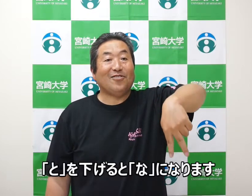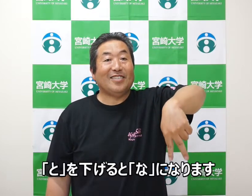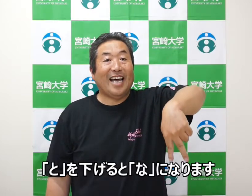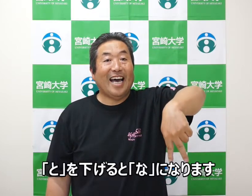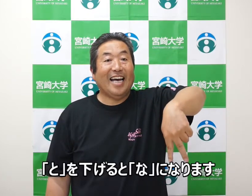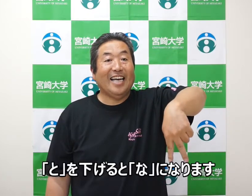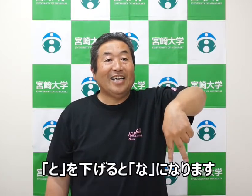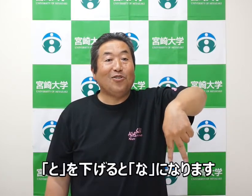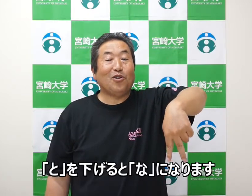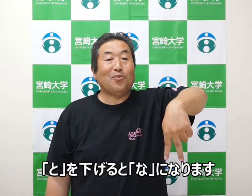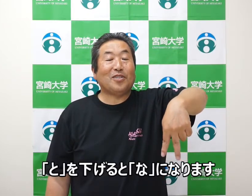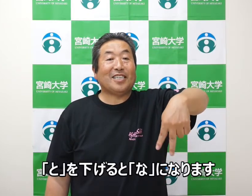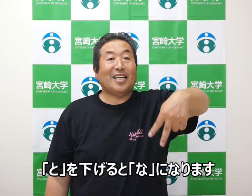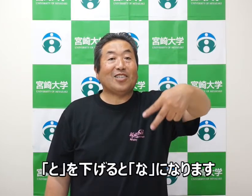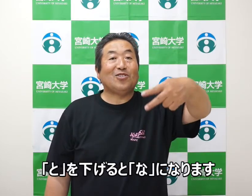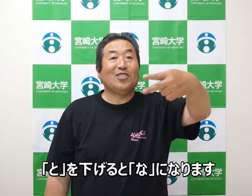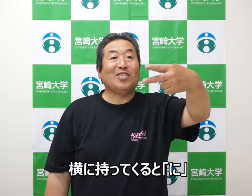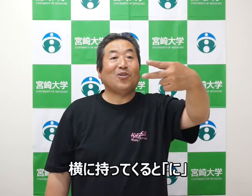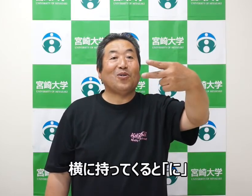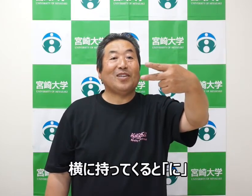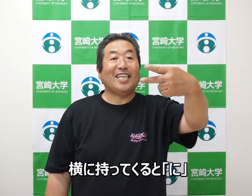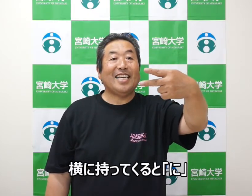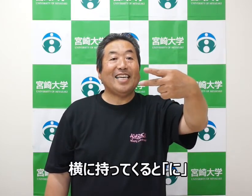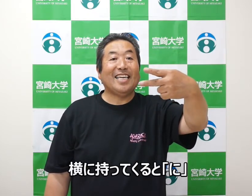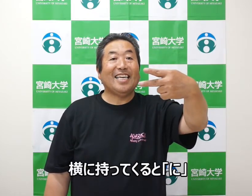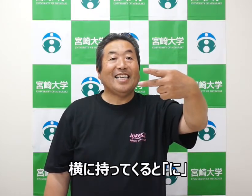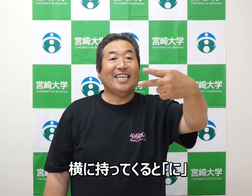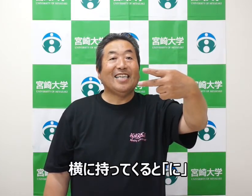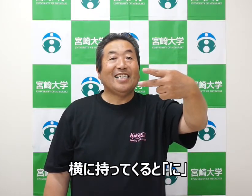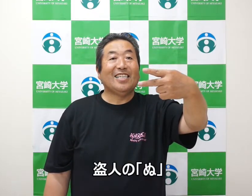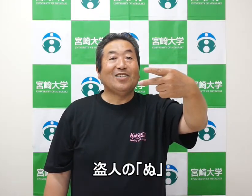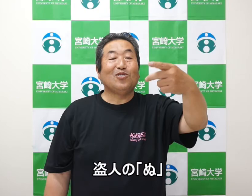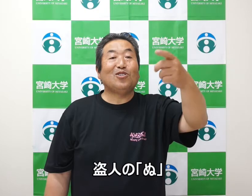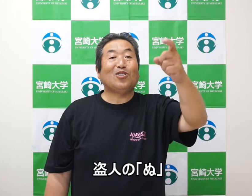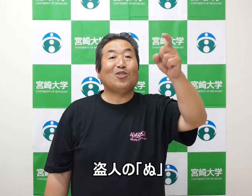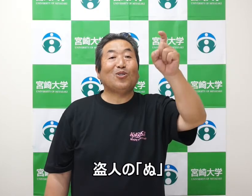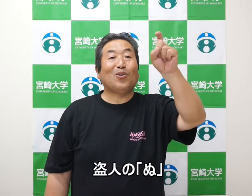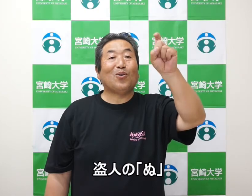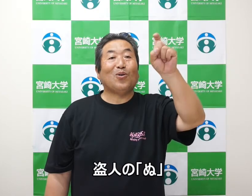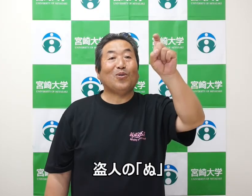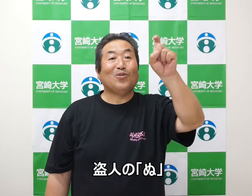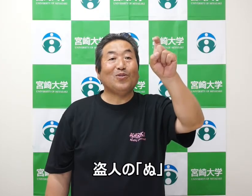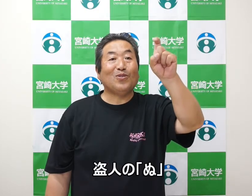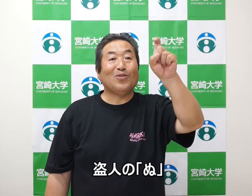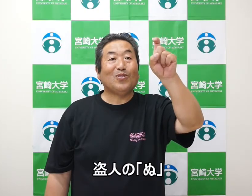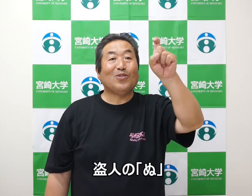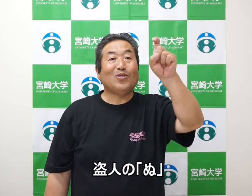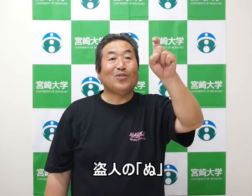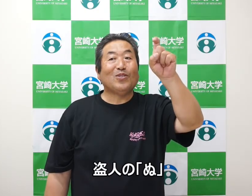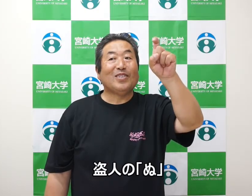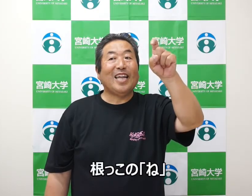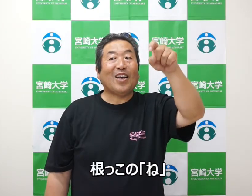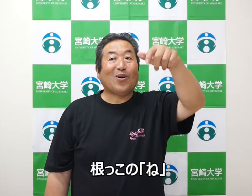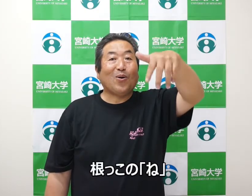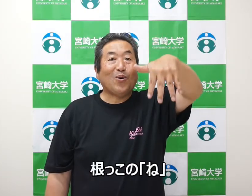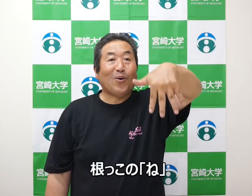な、横に持ってきたら数字の2、ぬすっとのぬ、根っこの